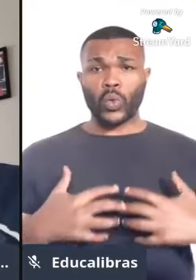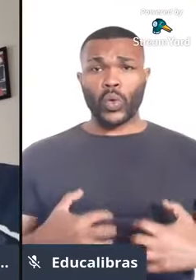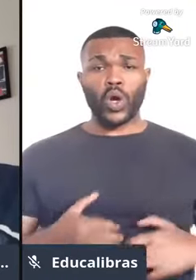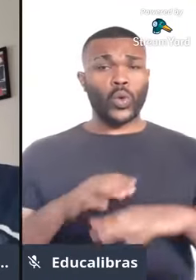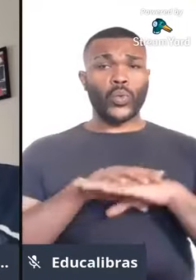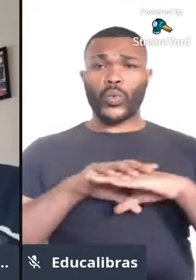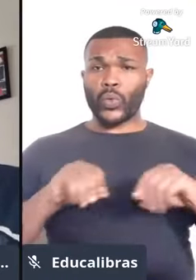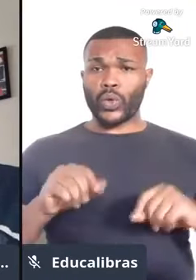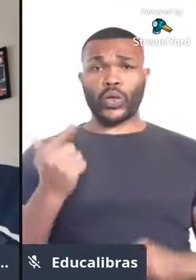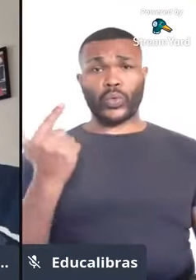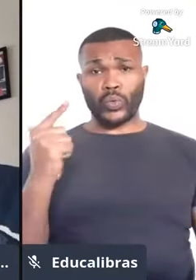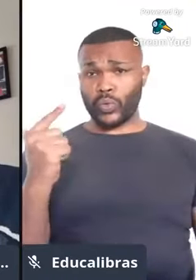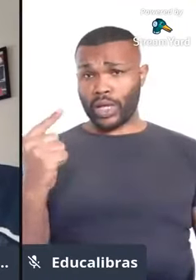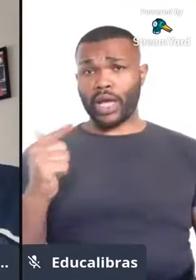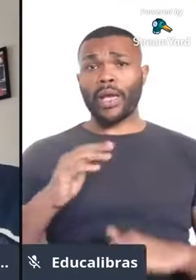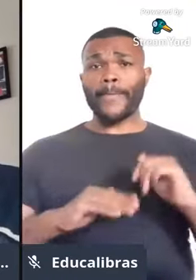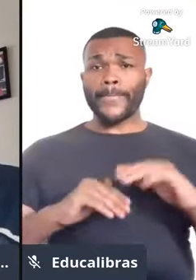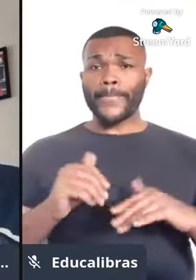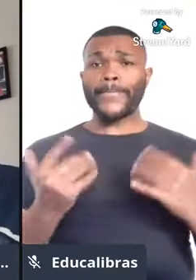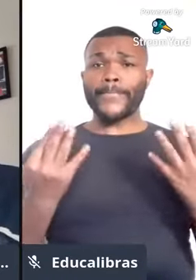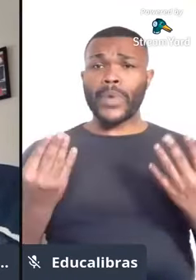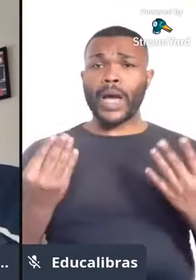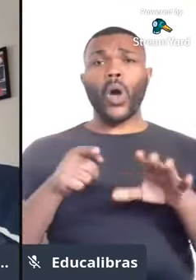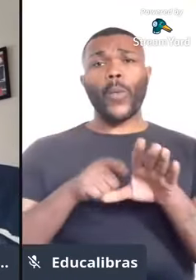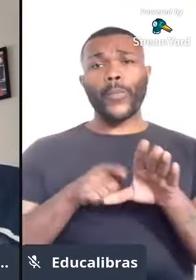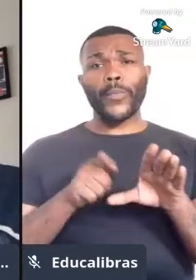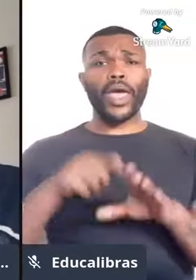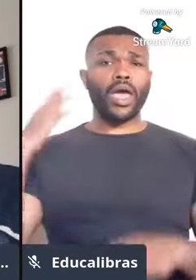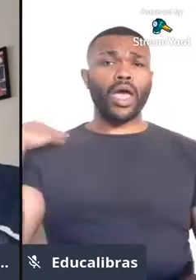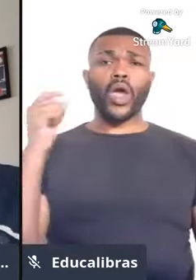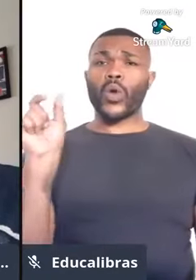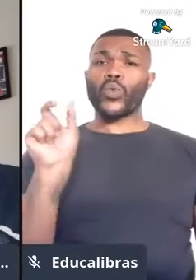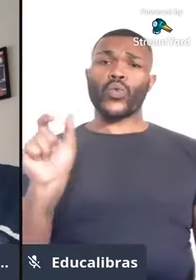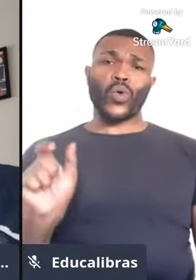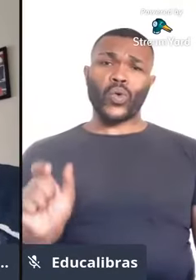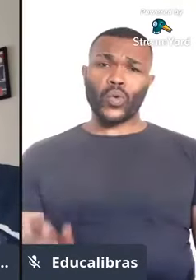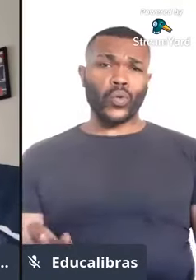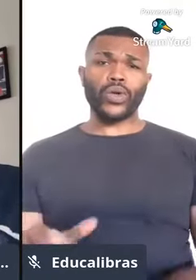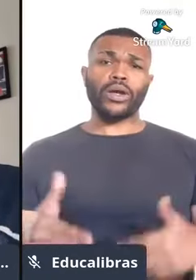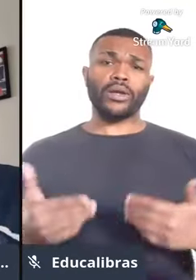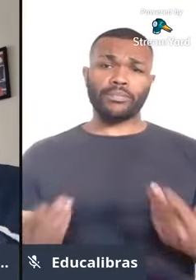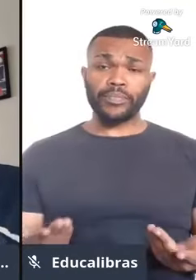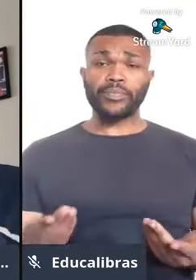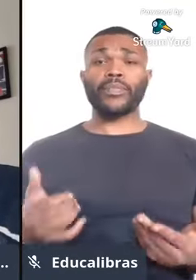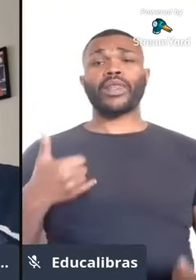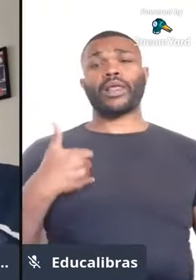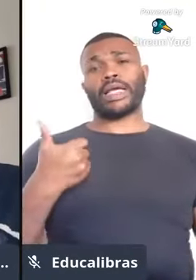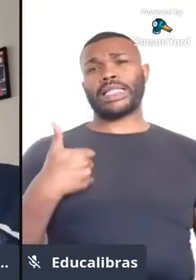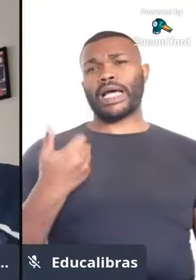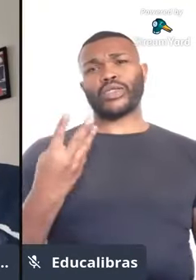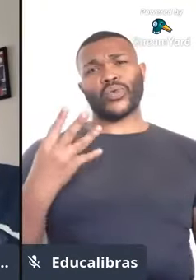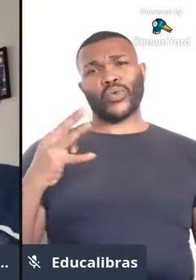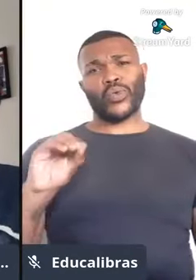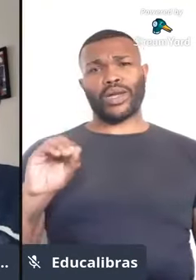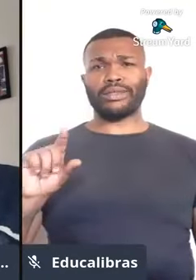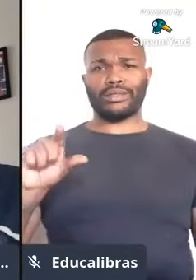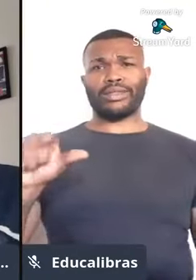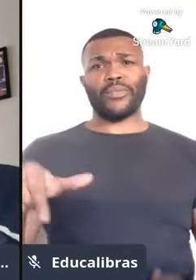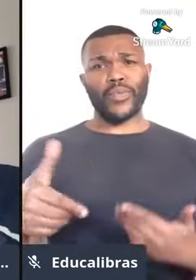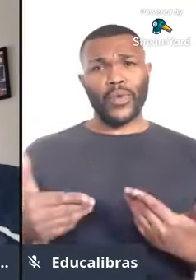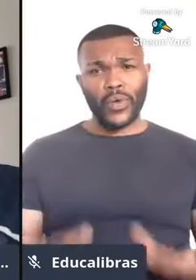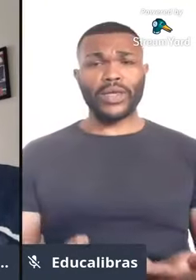tenho sequelas nas mãos, nos pés, na coluna, e depois dos 40 anos,